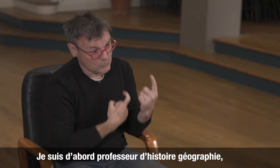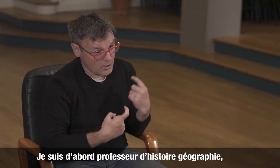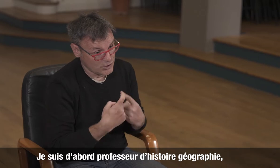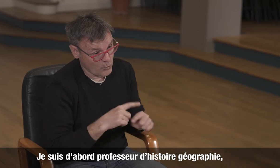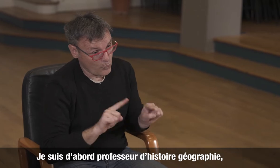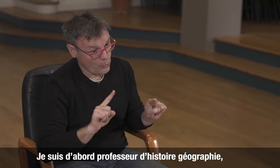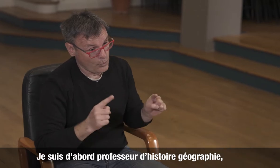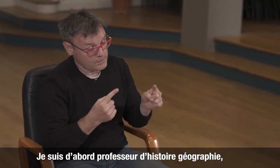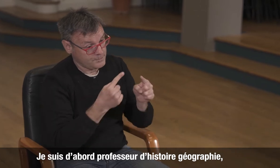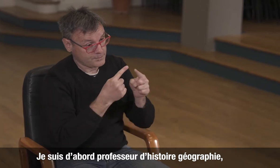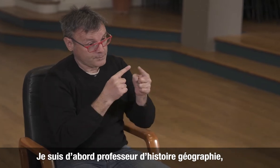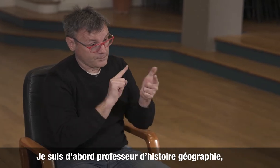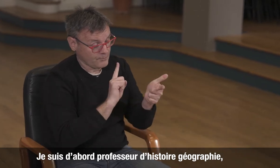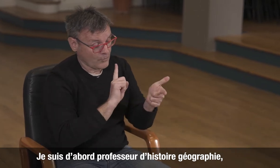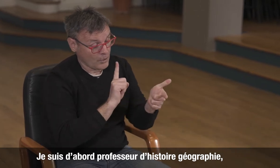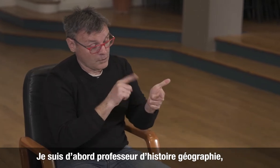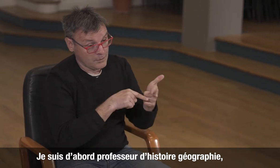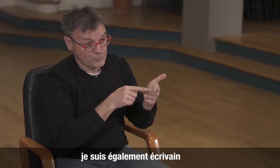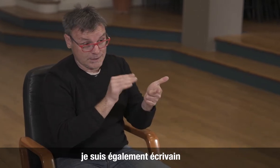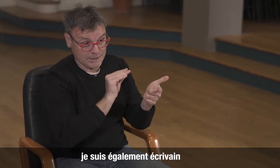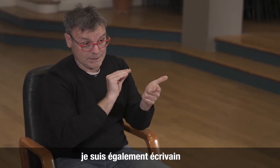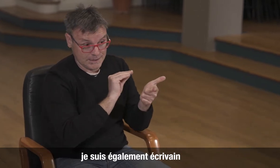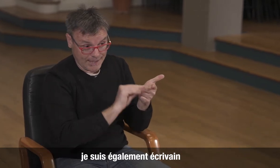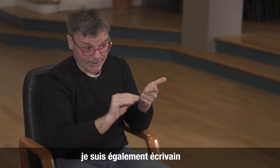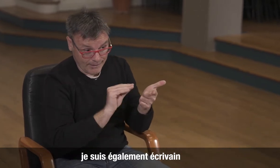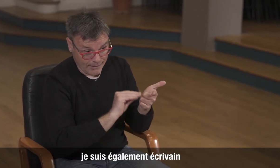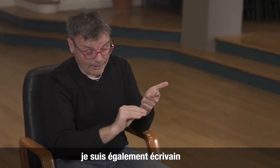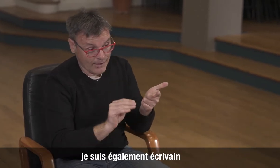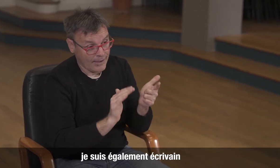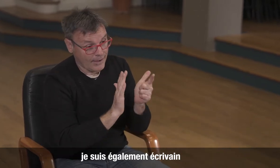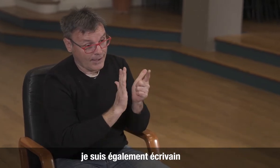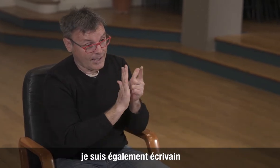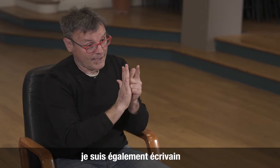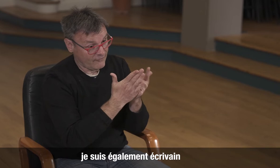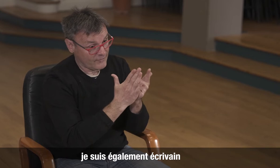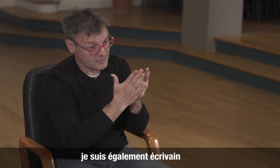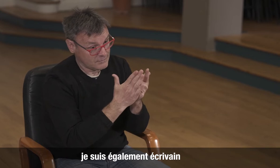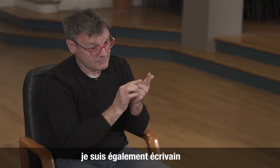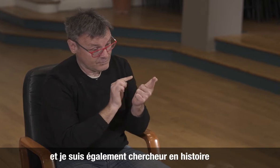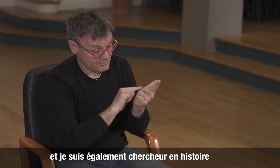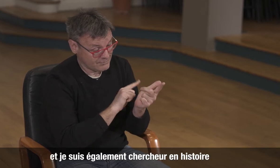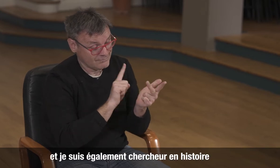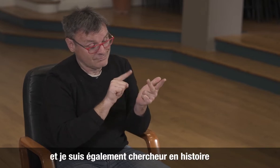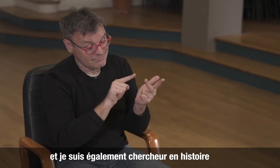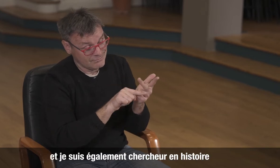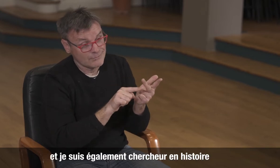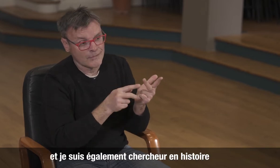'abord professeur d'histoire-géographie. Je suis également écrivain. J'écris des livres.